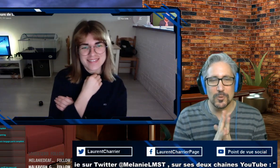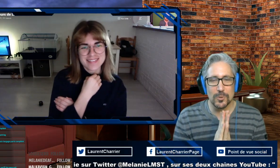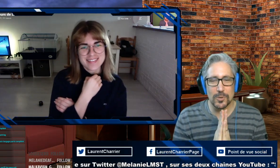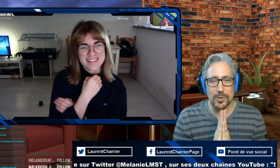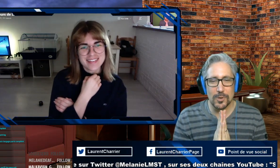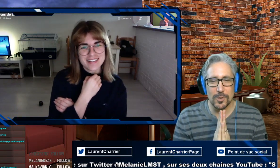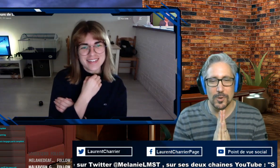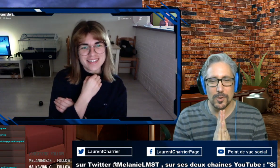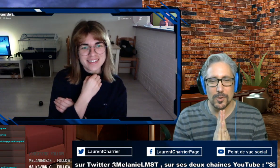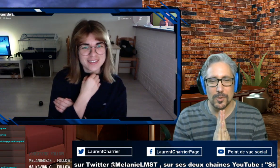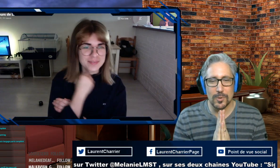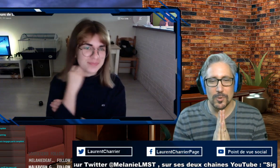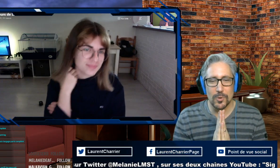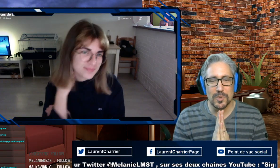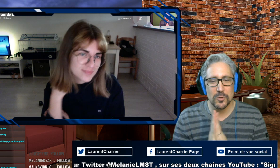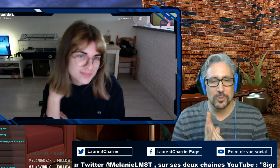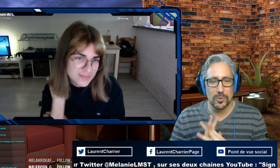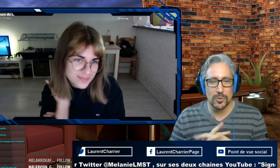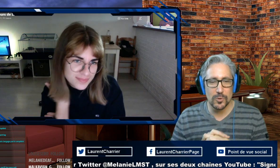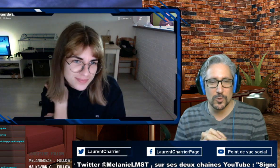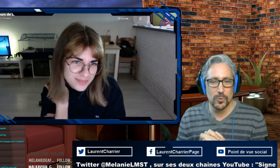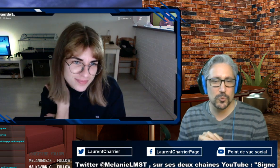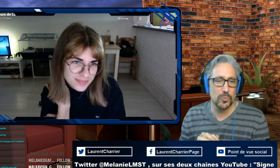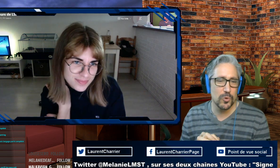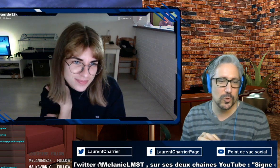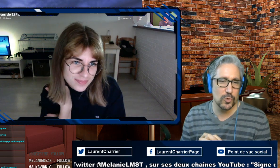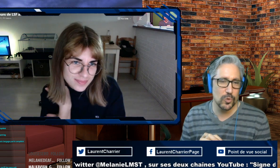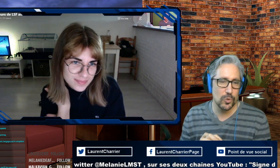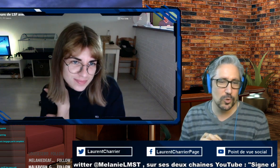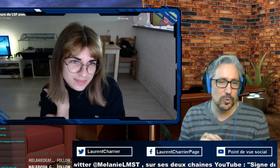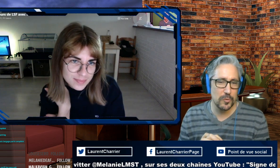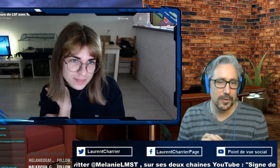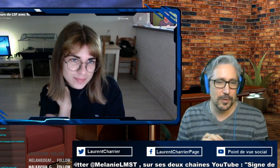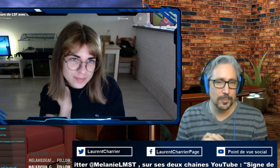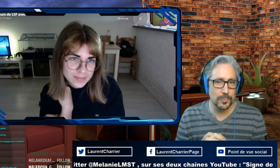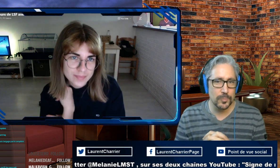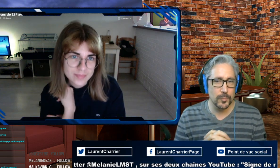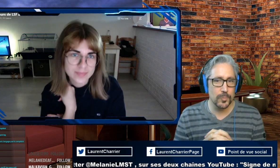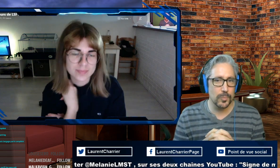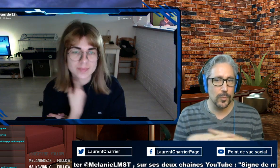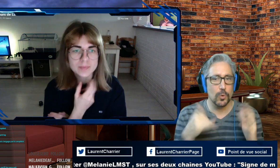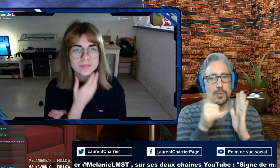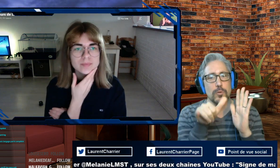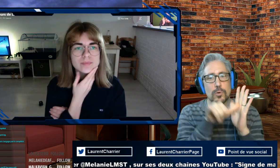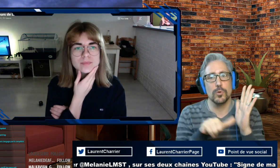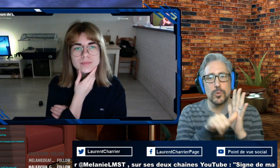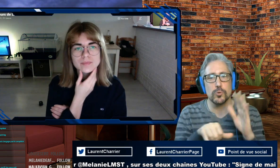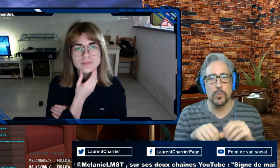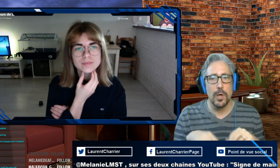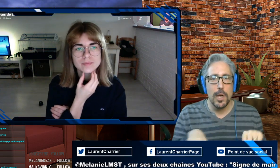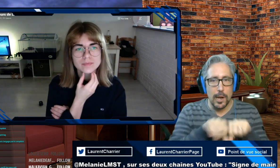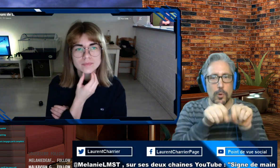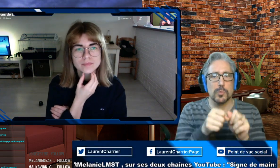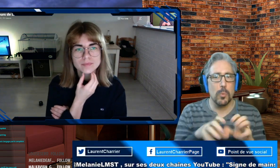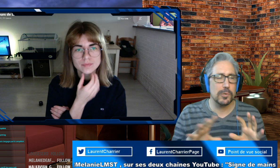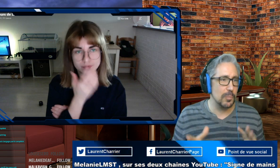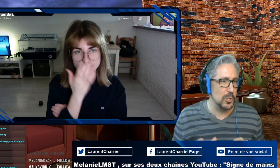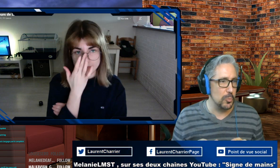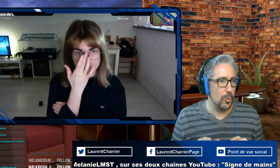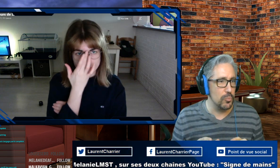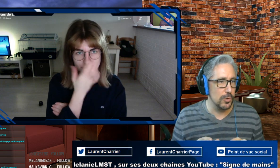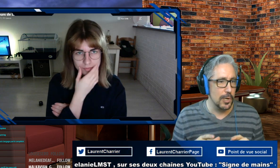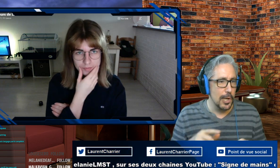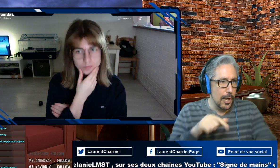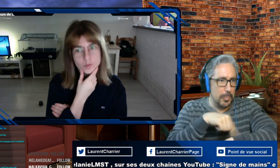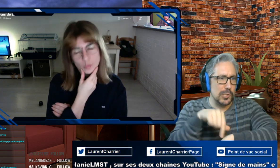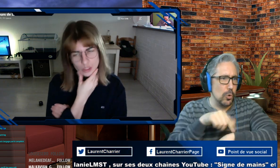Voilà. Donc. Au niveau de YouTube, donc tu fais au niveau de YouTube, là en ce moment c'est un petit